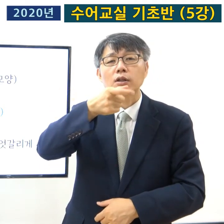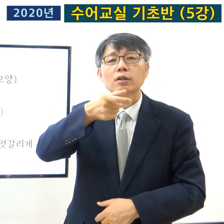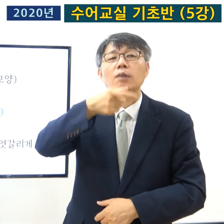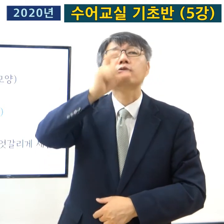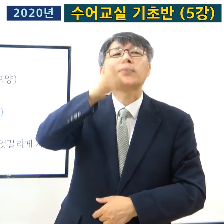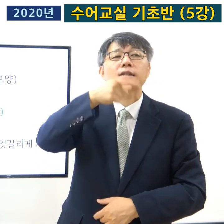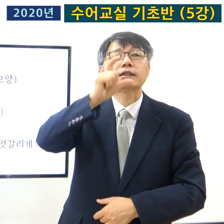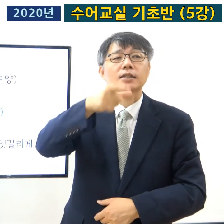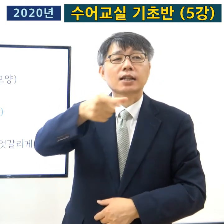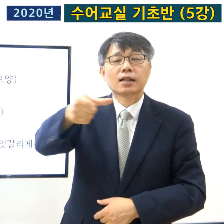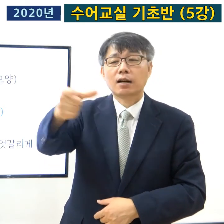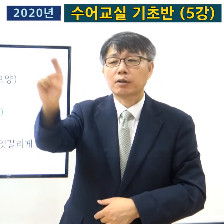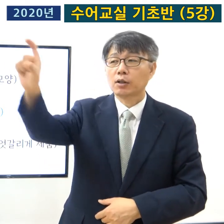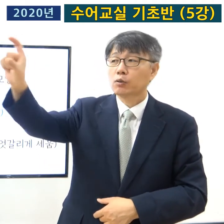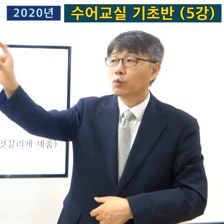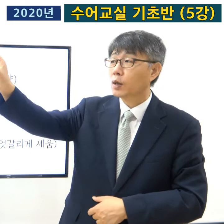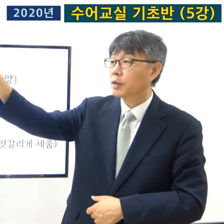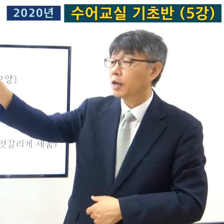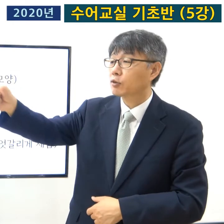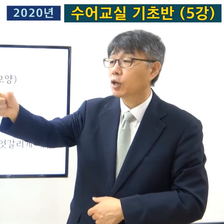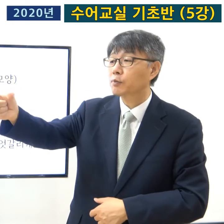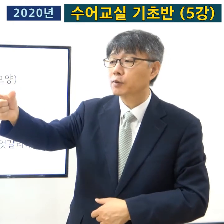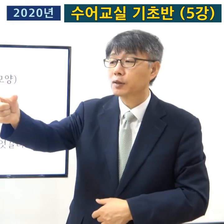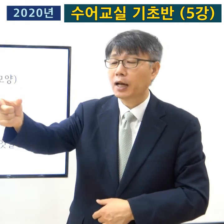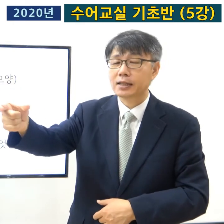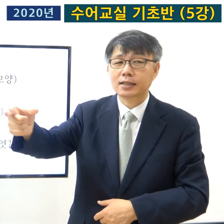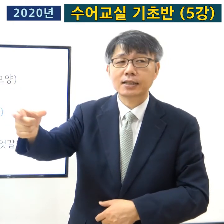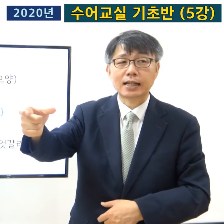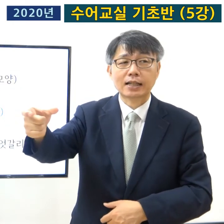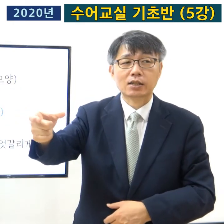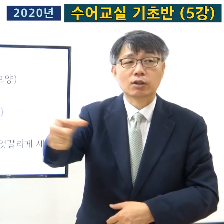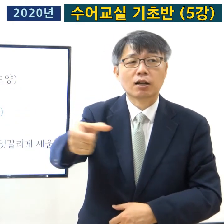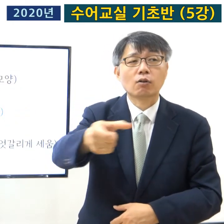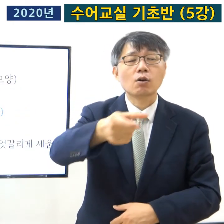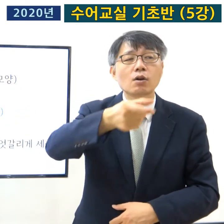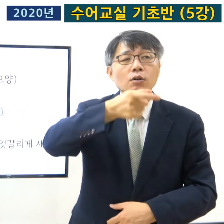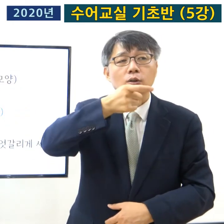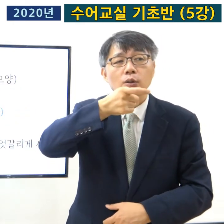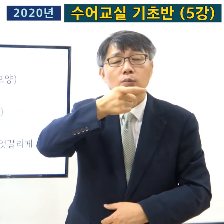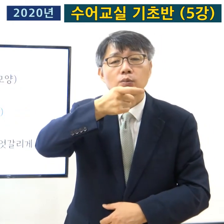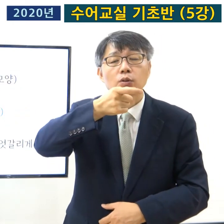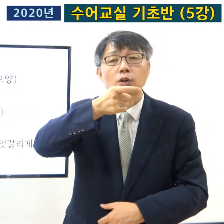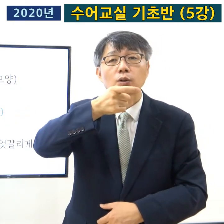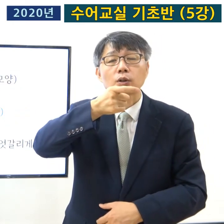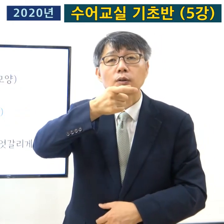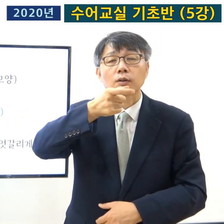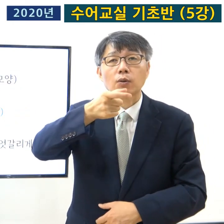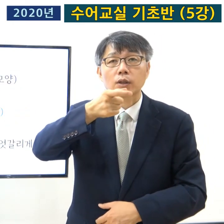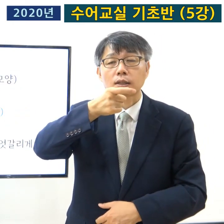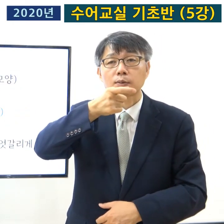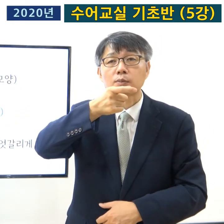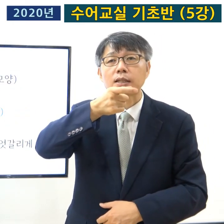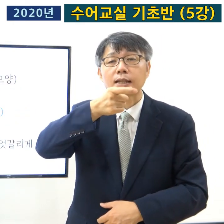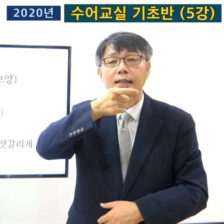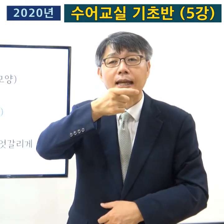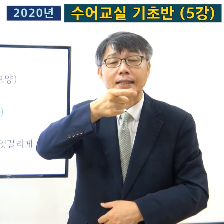이렇게 물 마시듯이 이렇게 생각하면 동그라미 해가지고 컵 하듯이 잔 하듯이 이렇게 하고 여기 입술 밑에다 이렇게 갖다